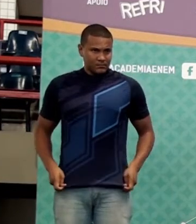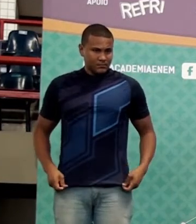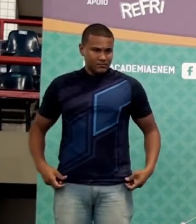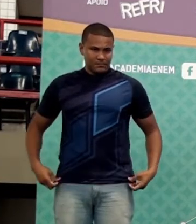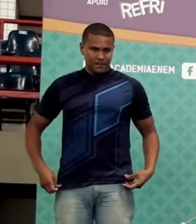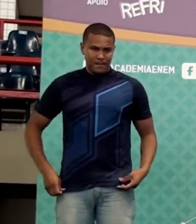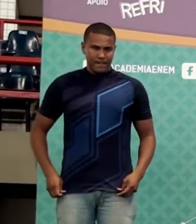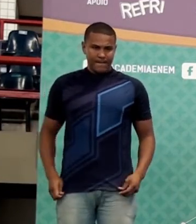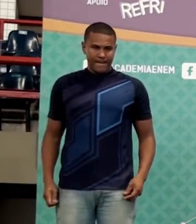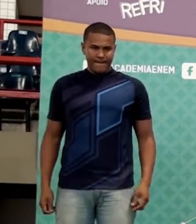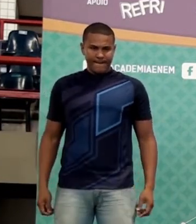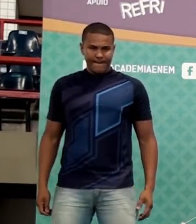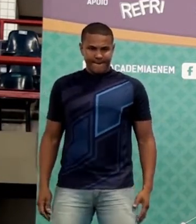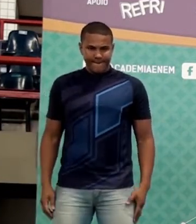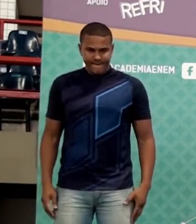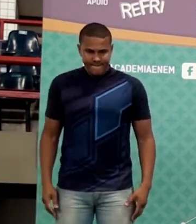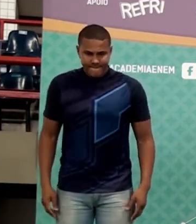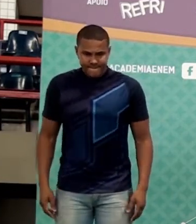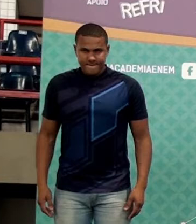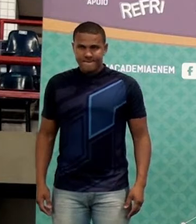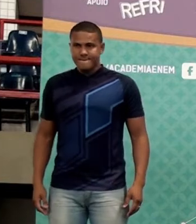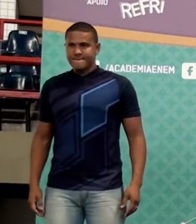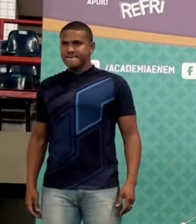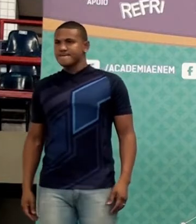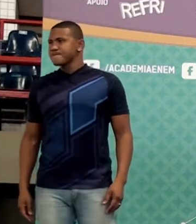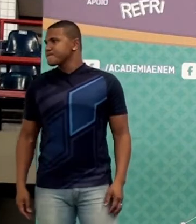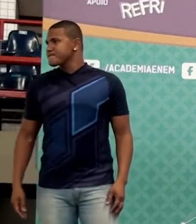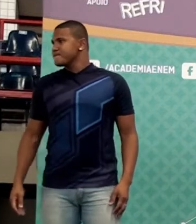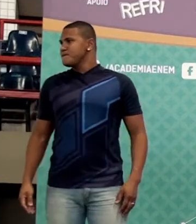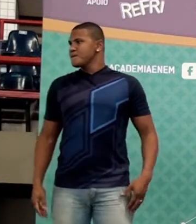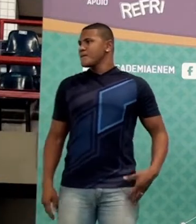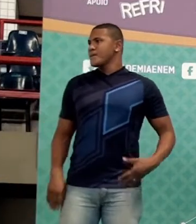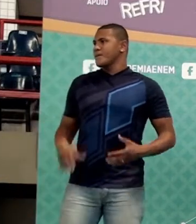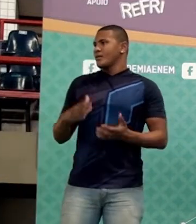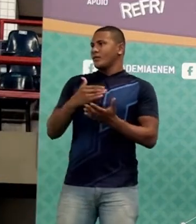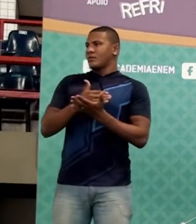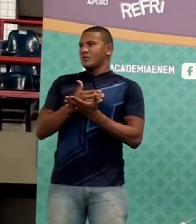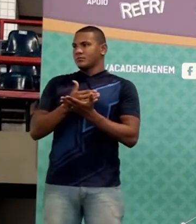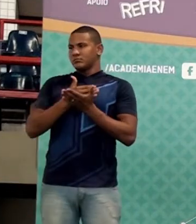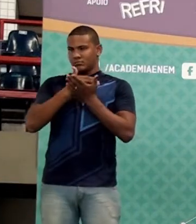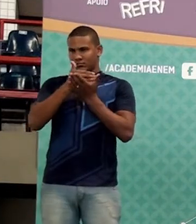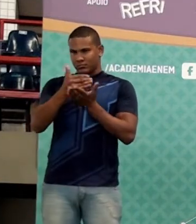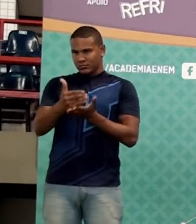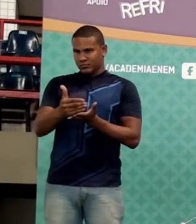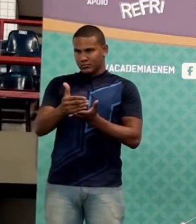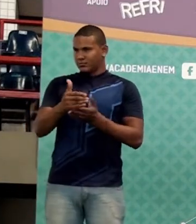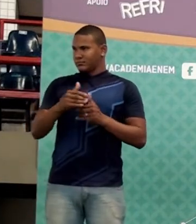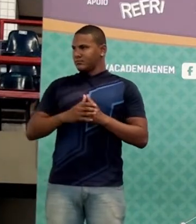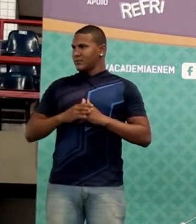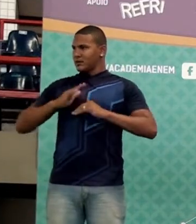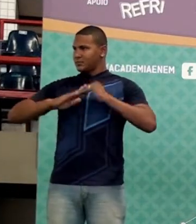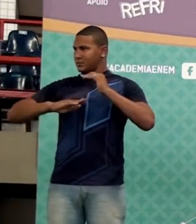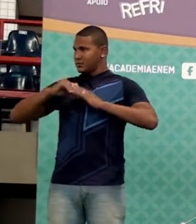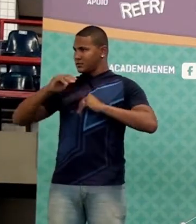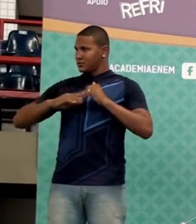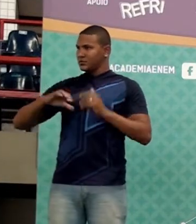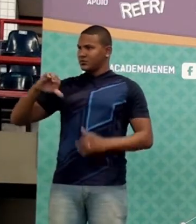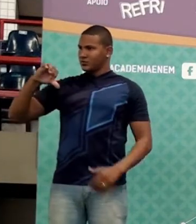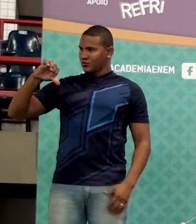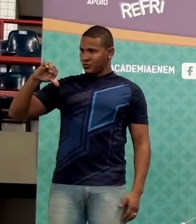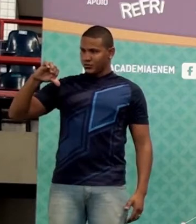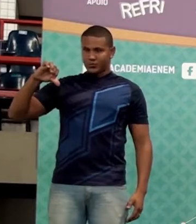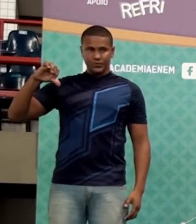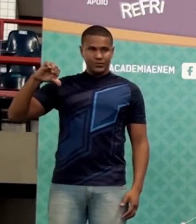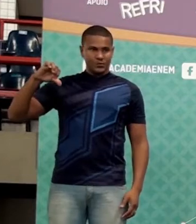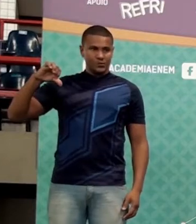nós vamos começar aqui com a habilidade 9. Já passei demais. Veja aí. O que diz a